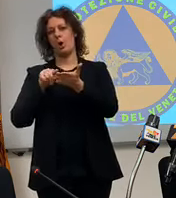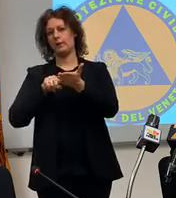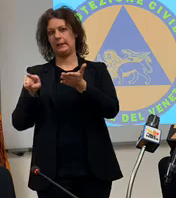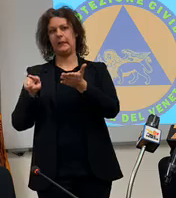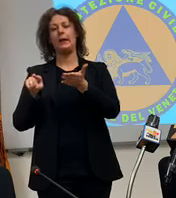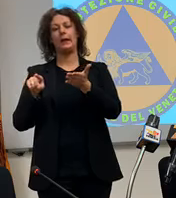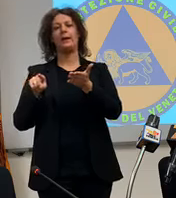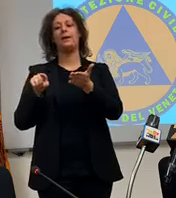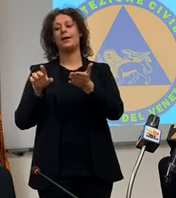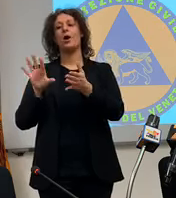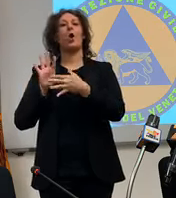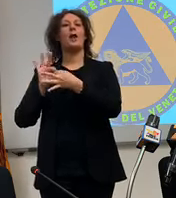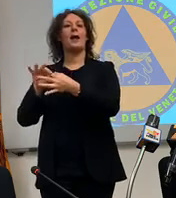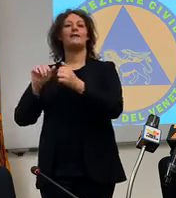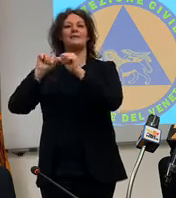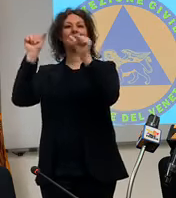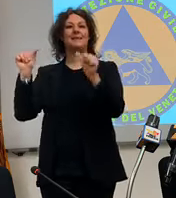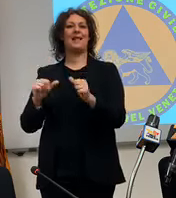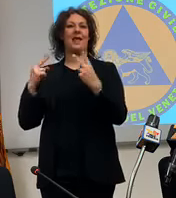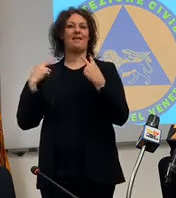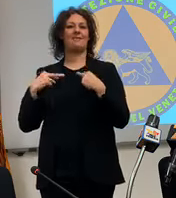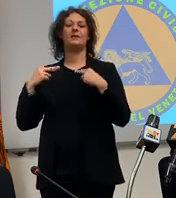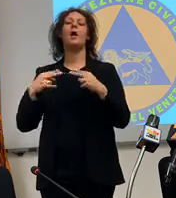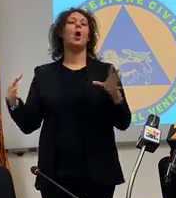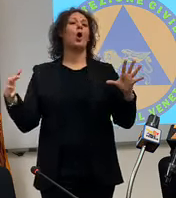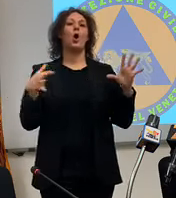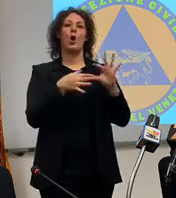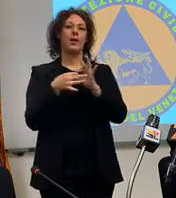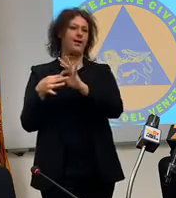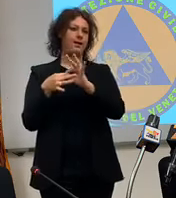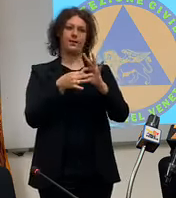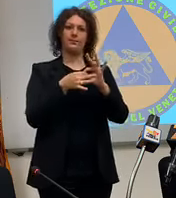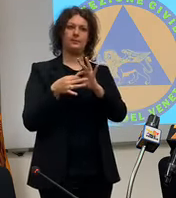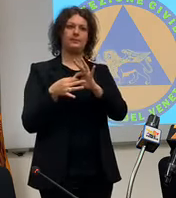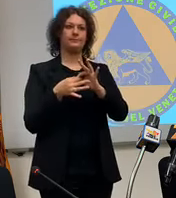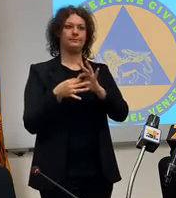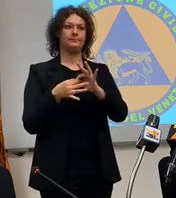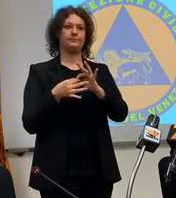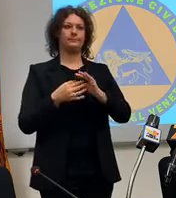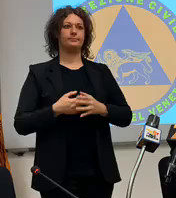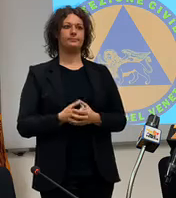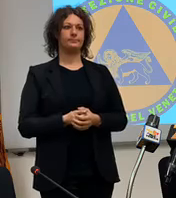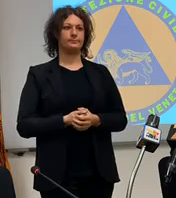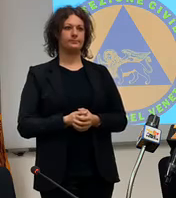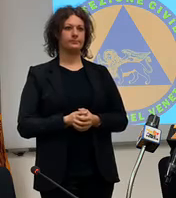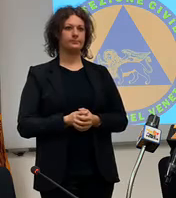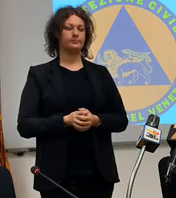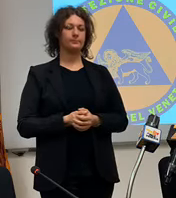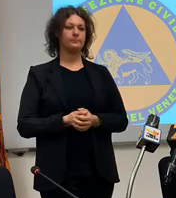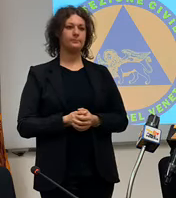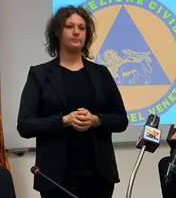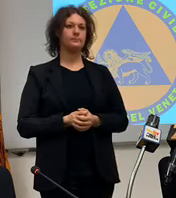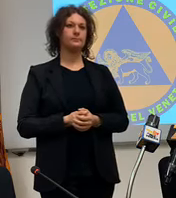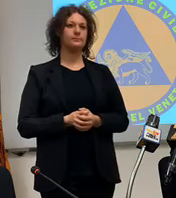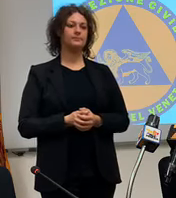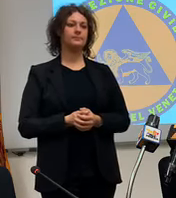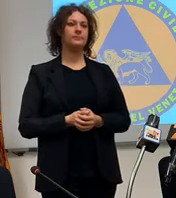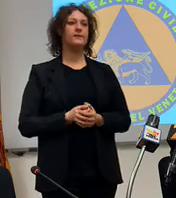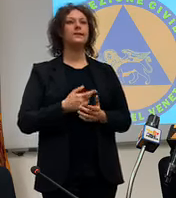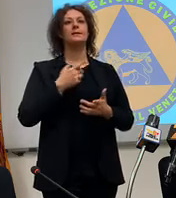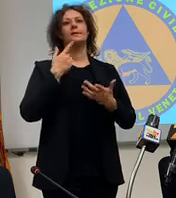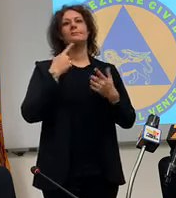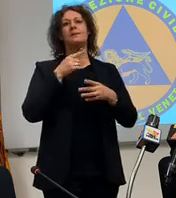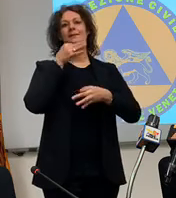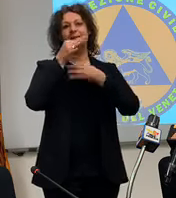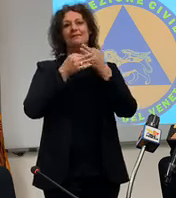di vita quindi queste cose sono Allineate fra di loro spero che che passi questo messaggio quindi cos'è importante evitare la